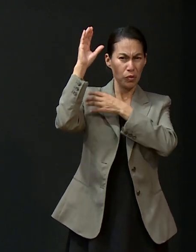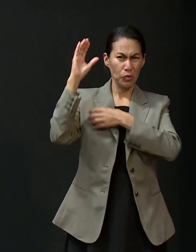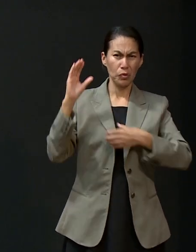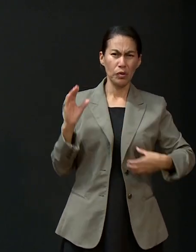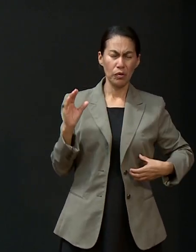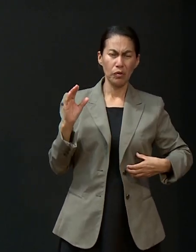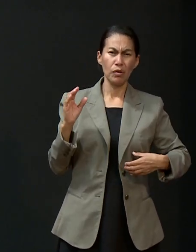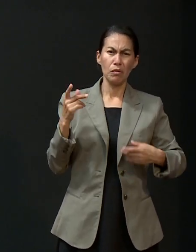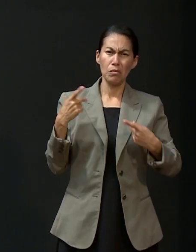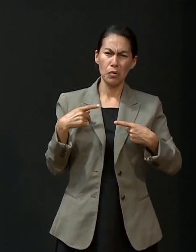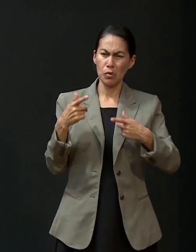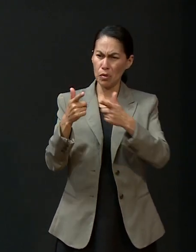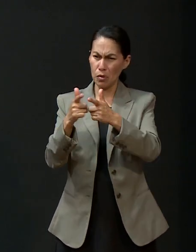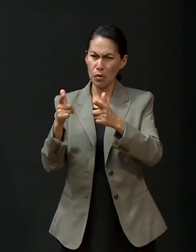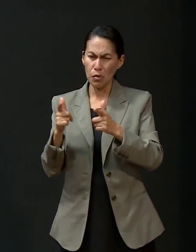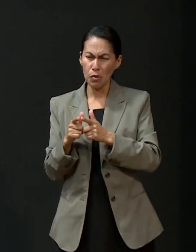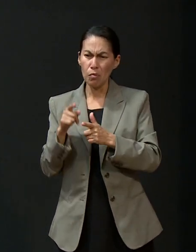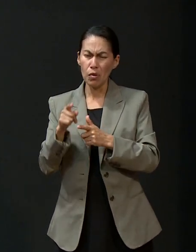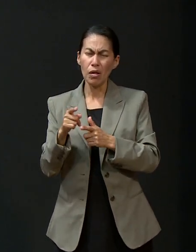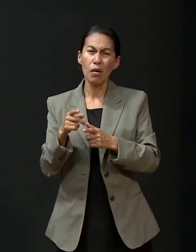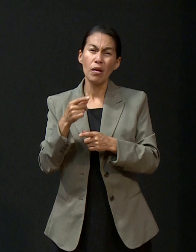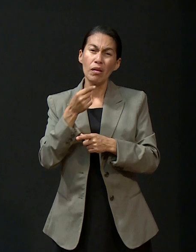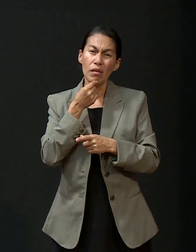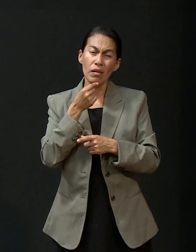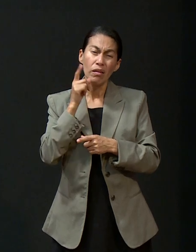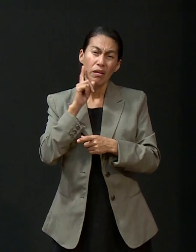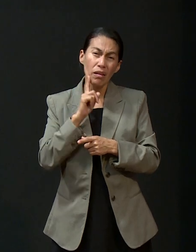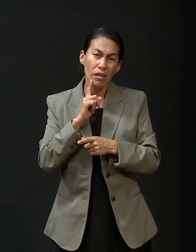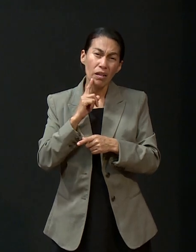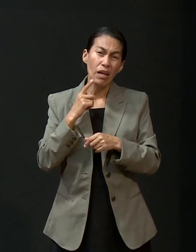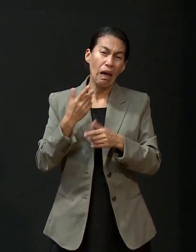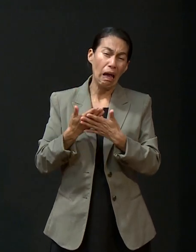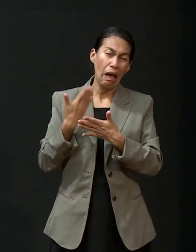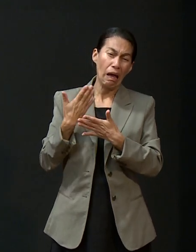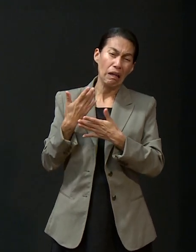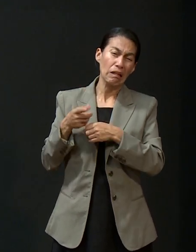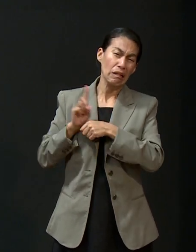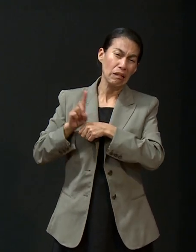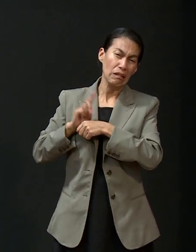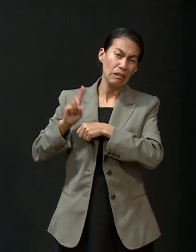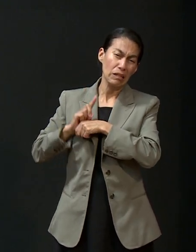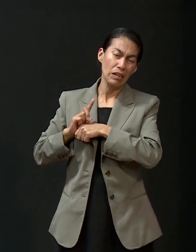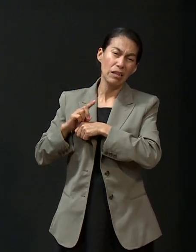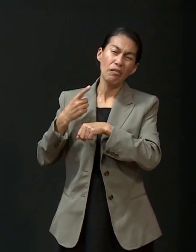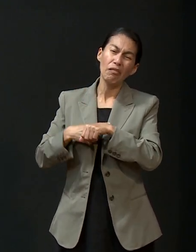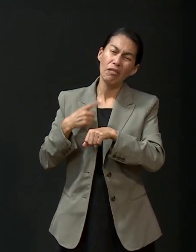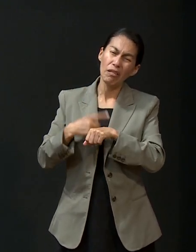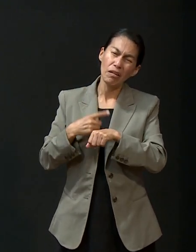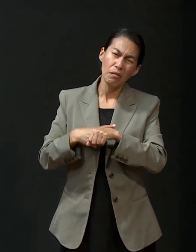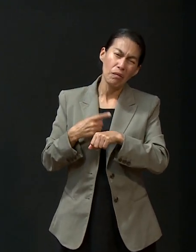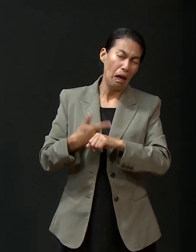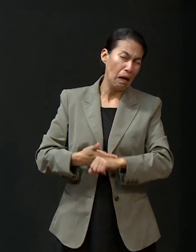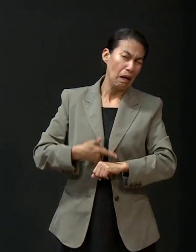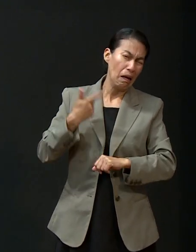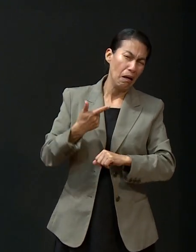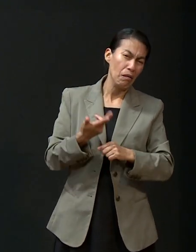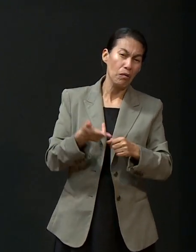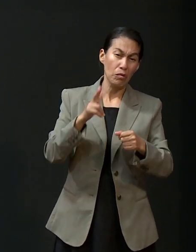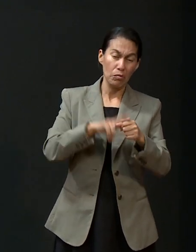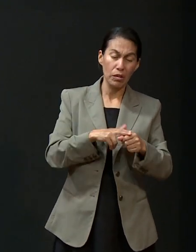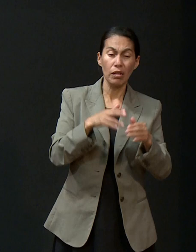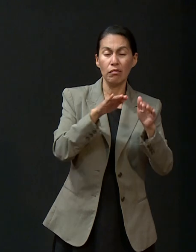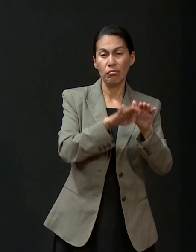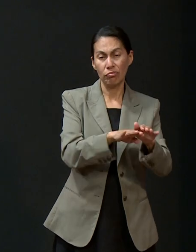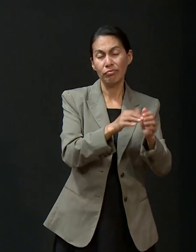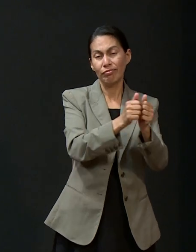Una niña De nuestro club De conquistadores Está internada Por una dolencia Hace varios Días En el hospital Vamos a estar orando